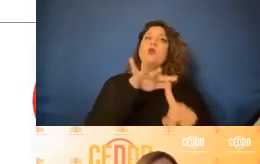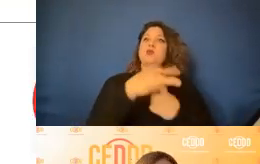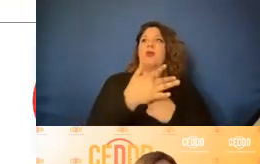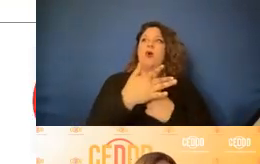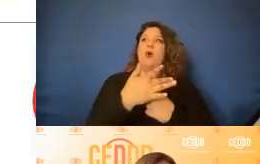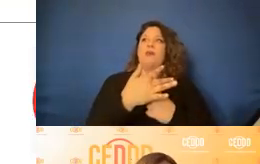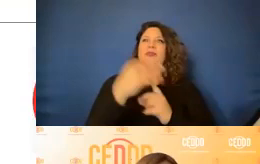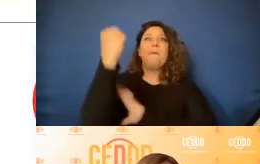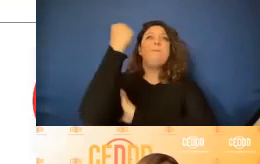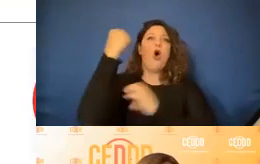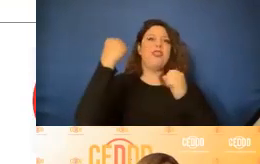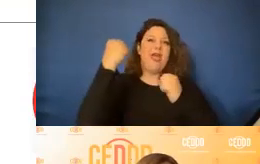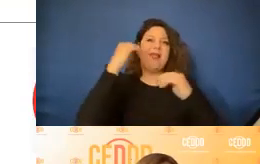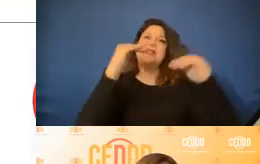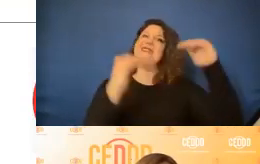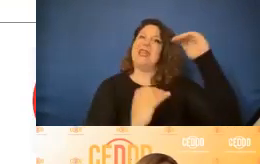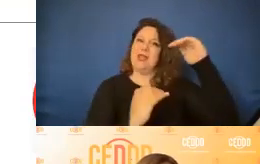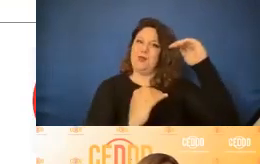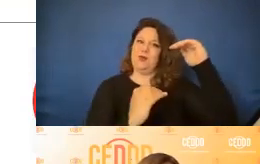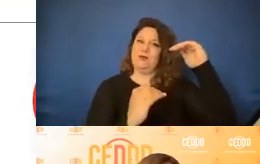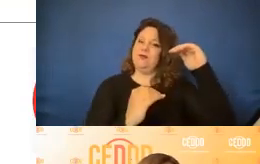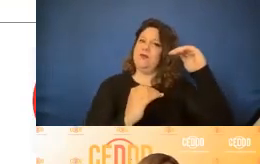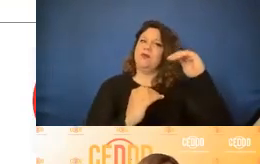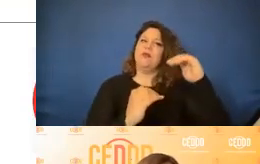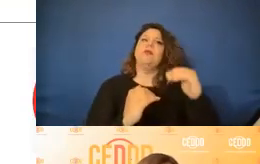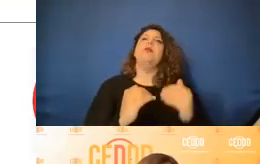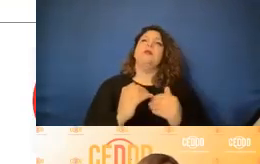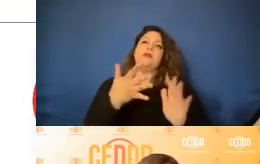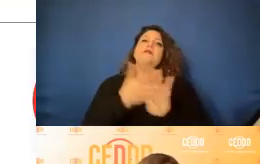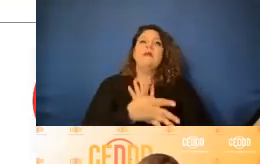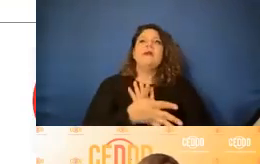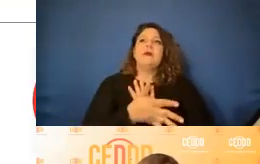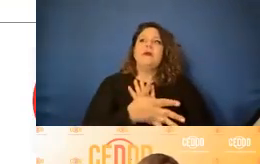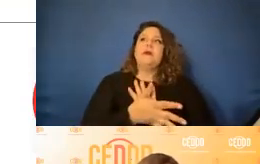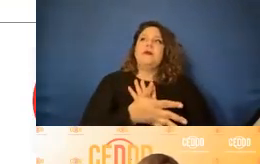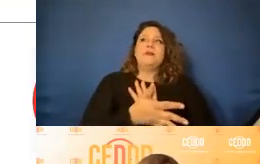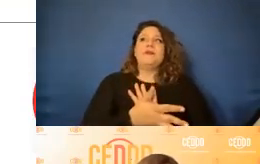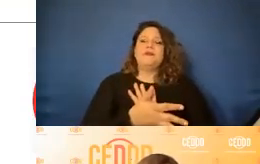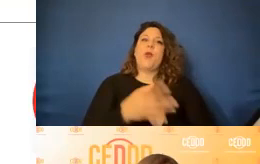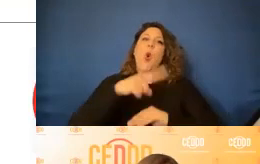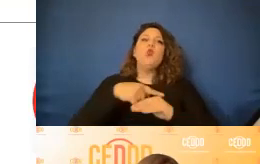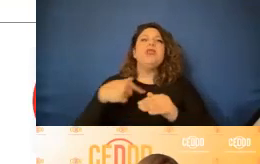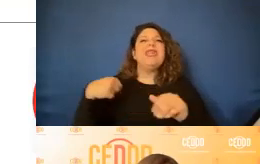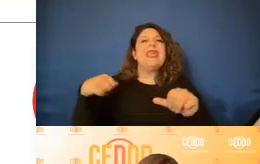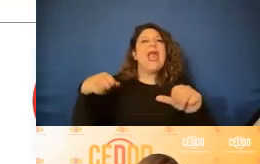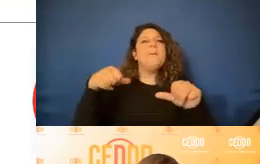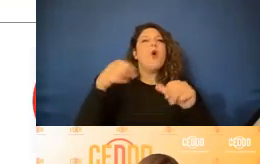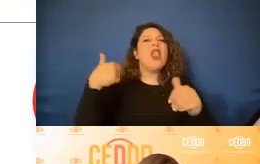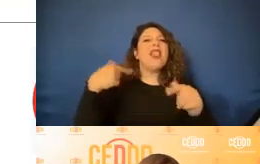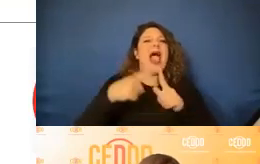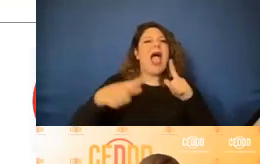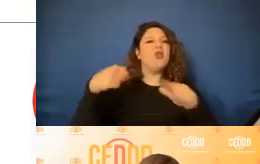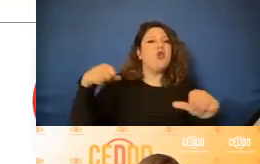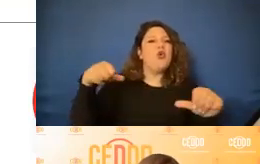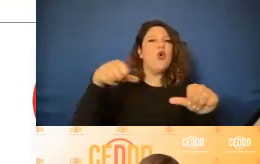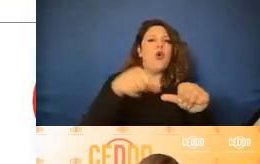poder. Está expuesto de forma reiterada a lo largo de un tiempo largo, con